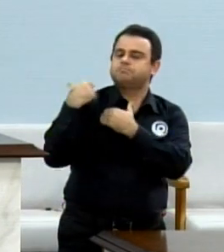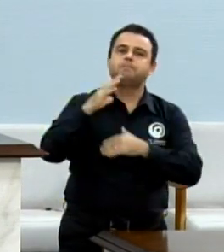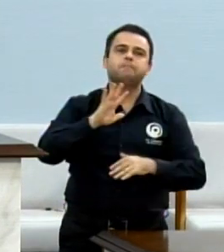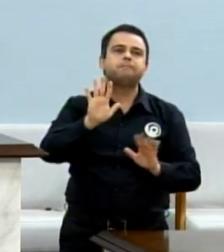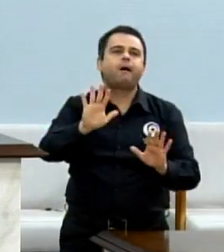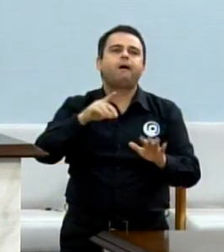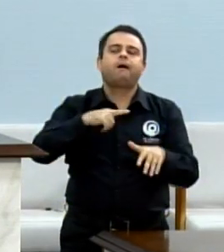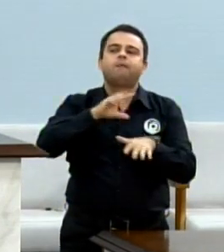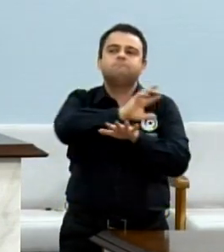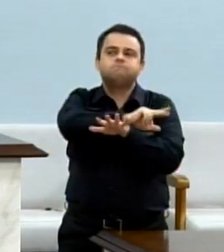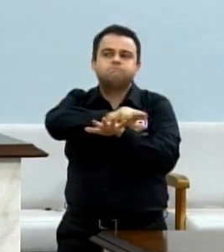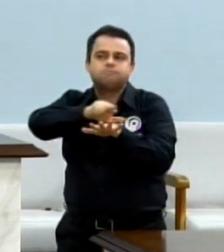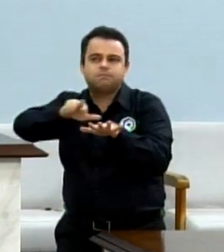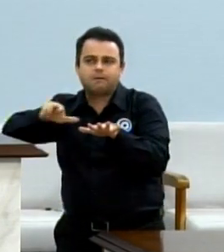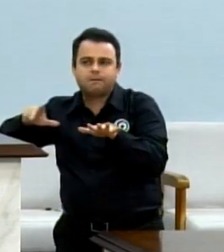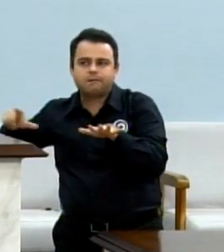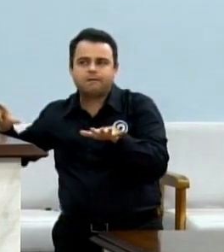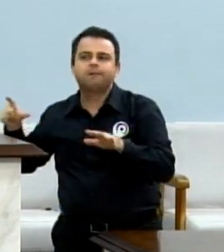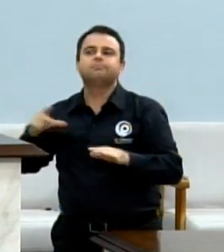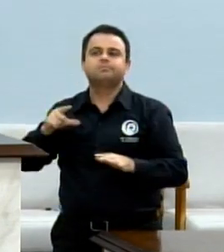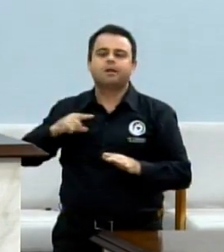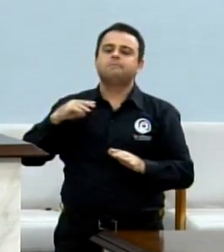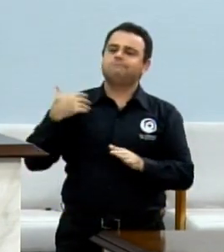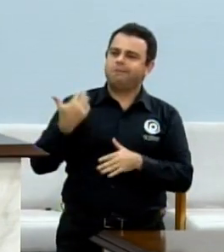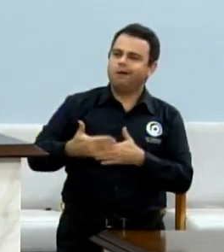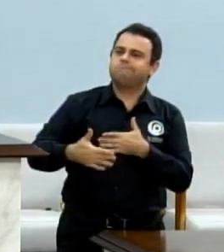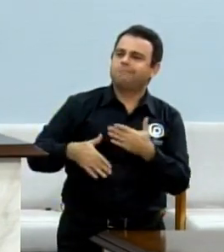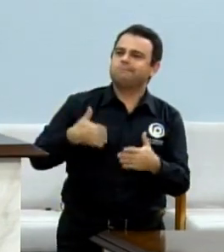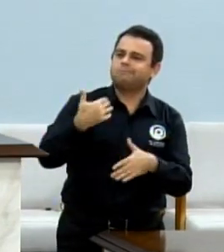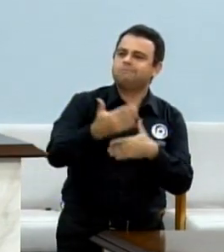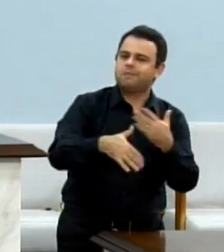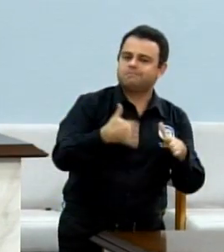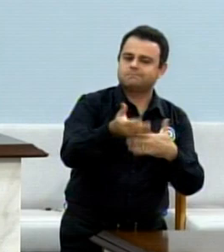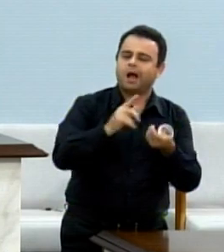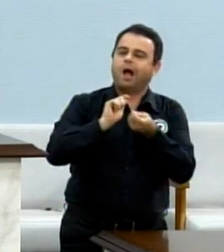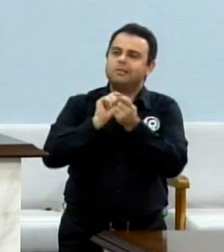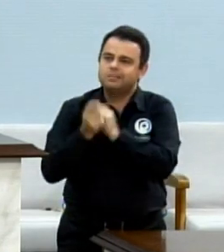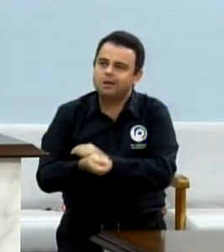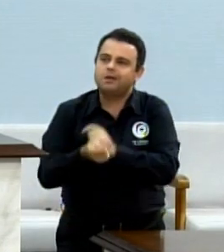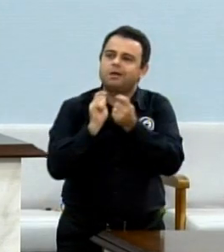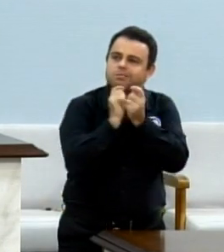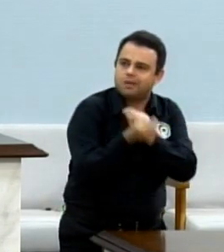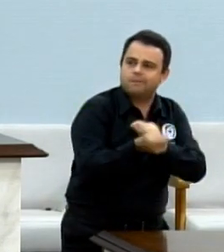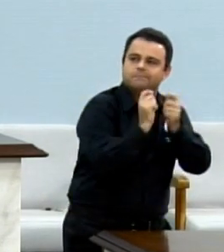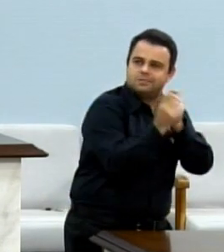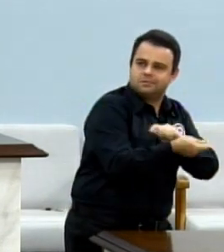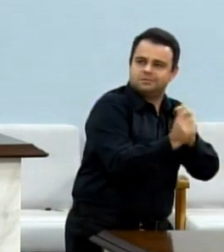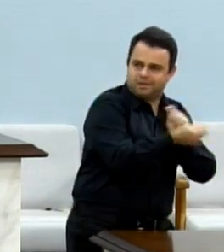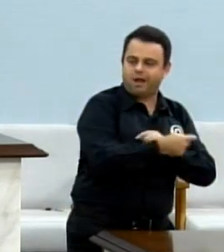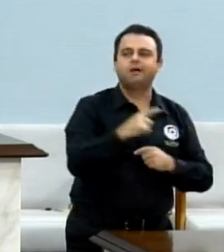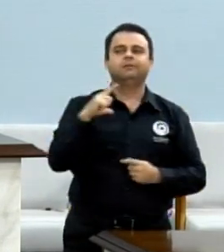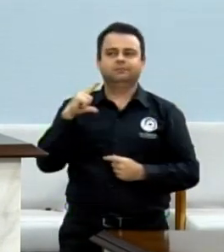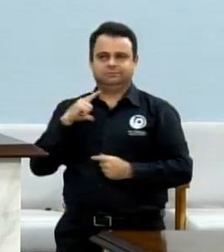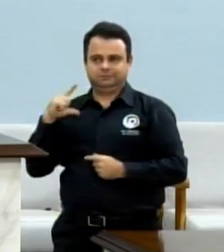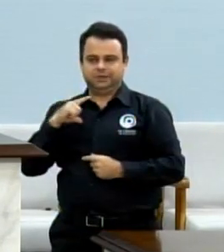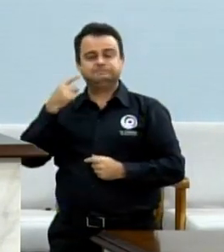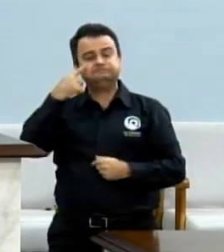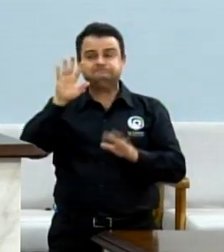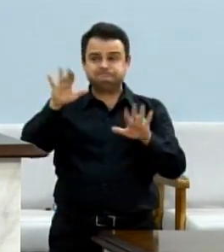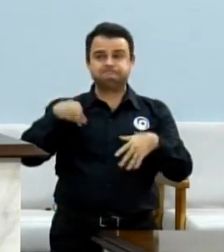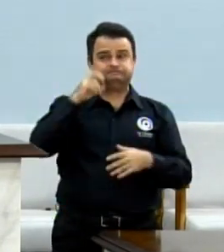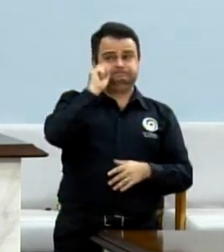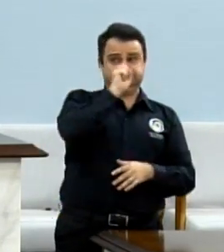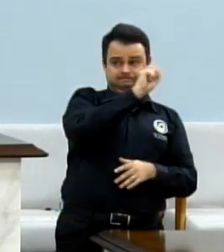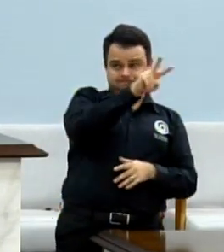trabalho muito delicado. E é onde a coisa vai começar a acontecer. A adequação, ao que a gente entende e verifica por aí, as